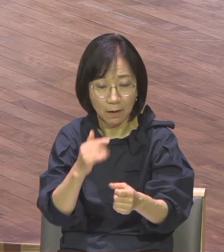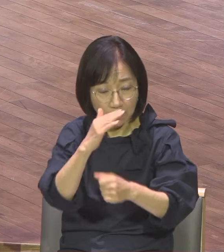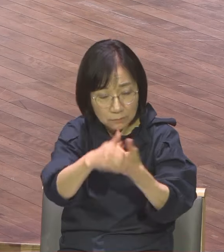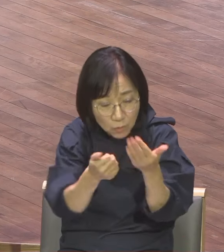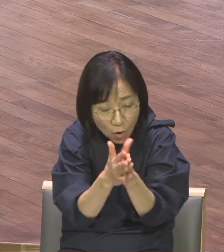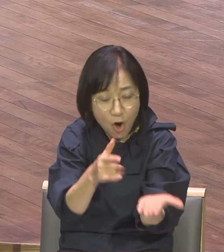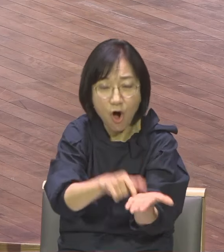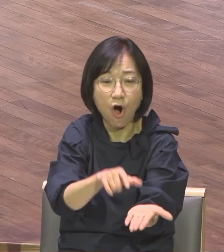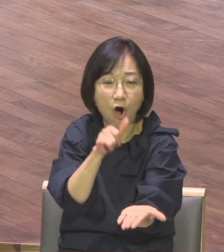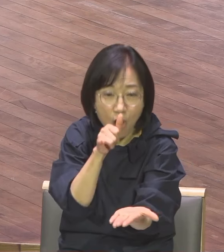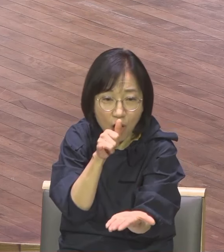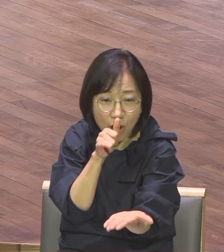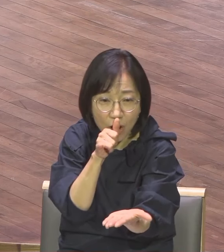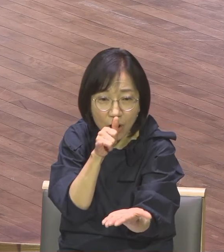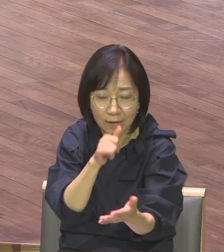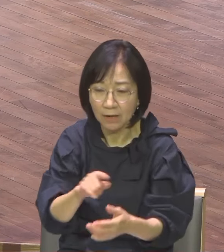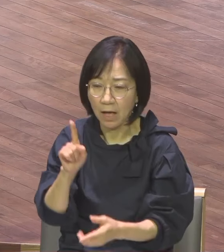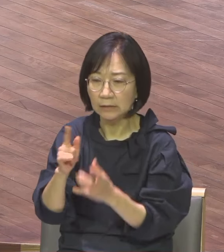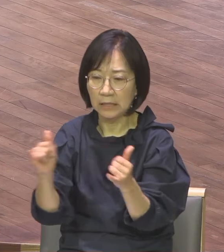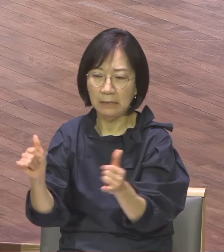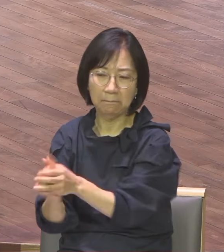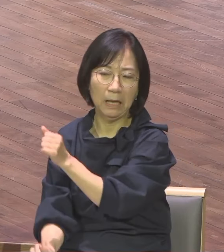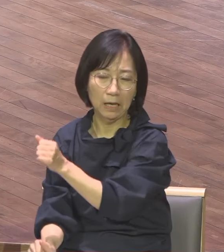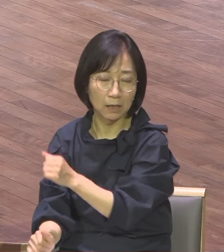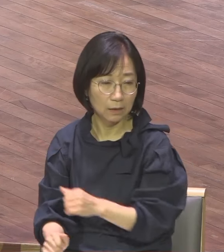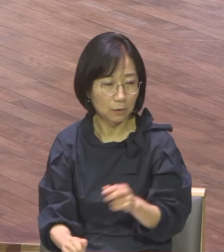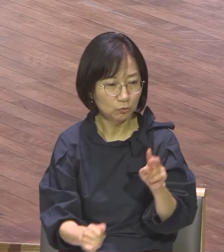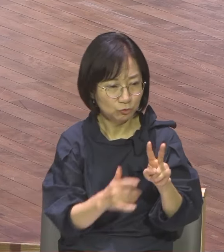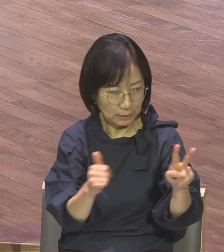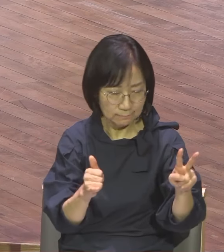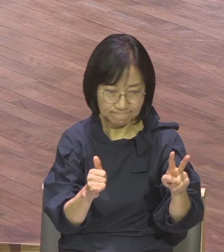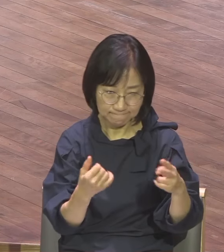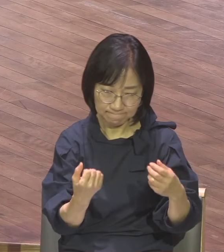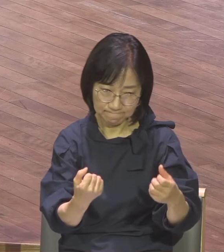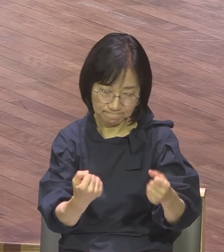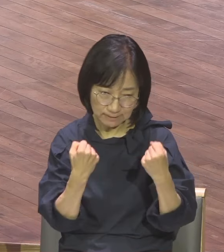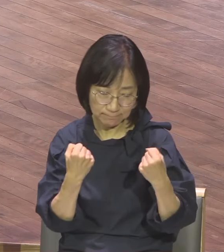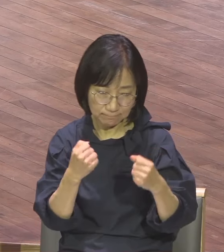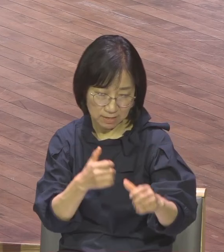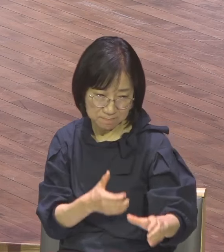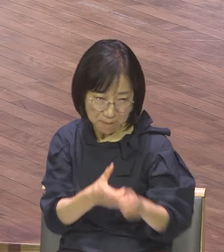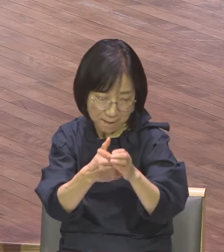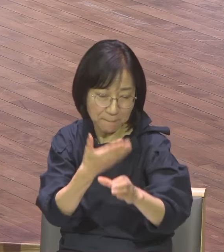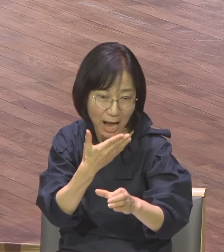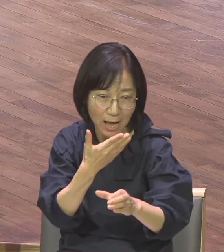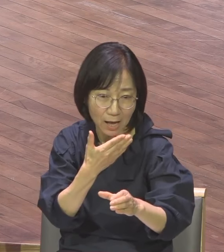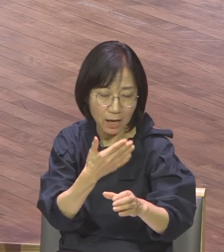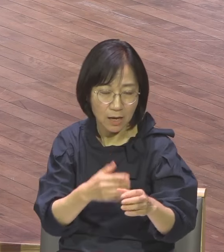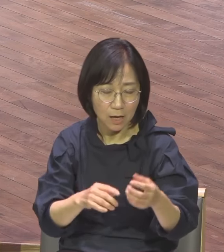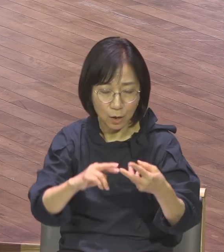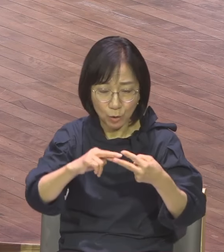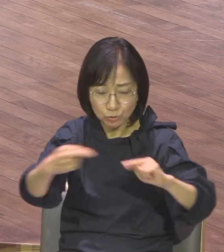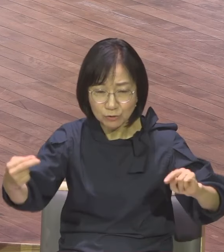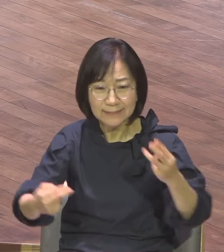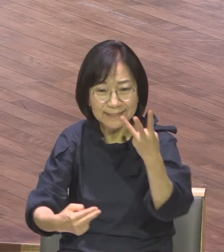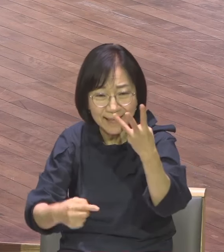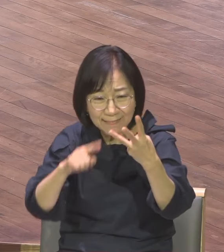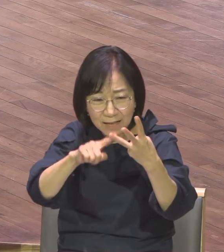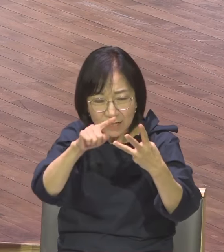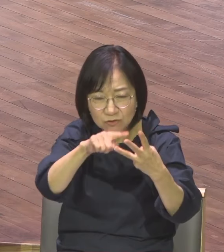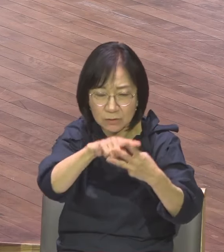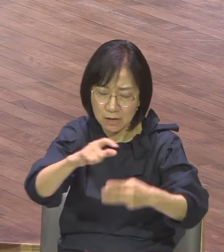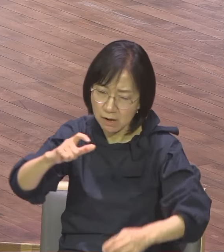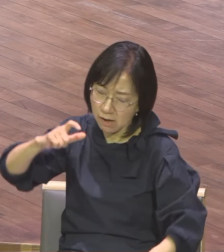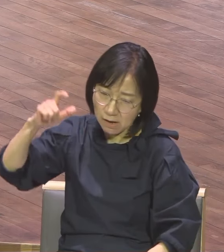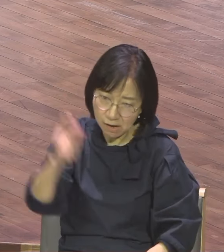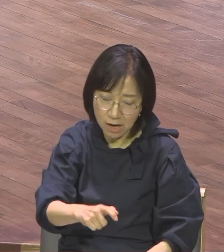한 사람이면 폐하가 끊이와 두 사람이면 맛을 쉰다니 세겹줄은 쉽게 끊이지 아니하느니라. 영계 모든